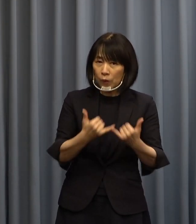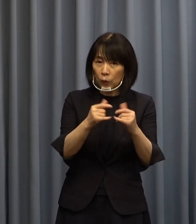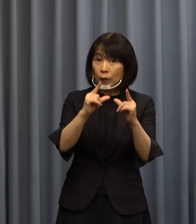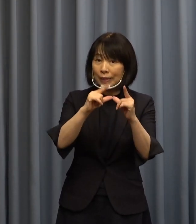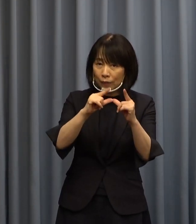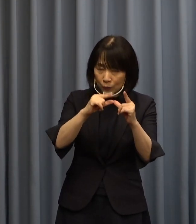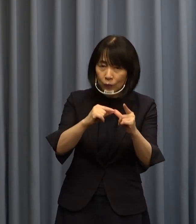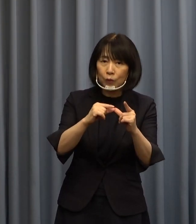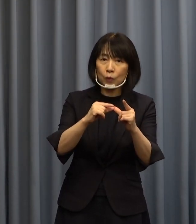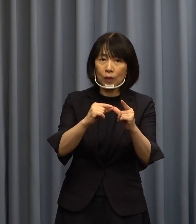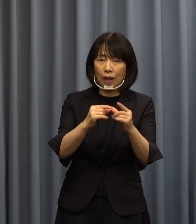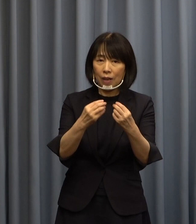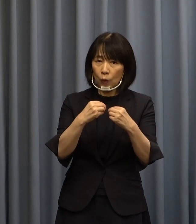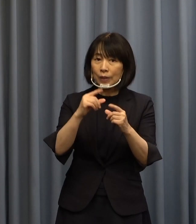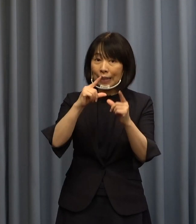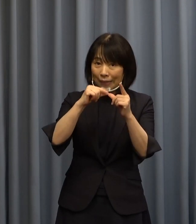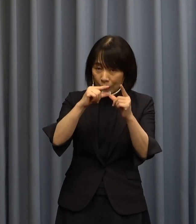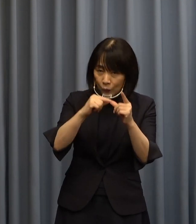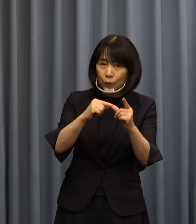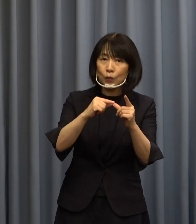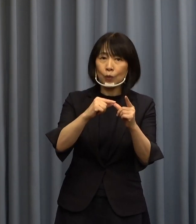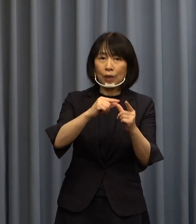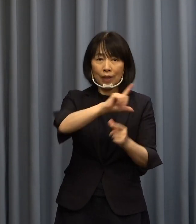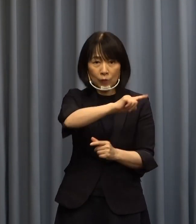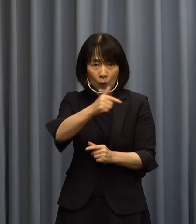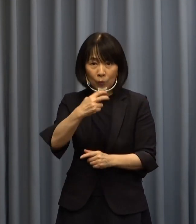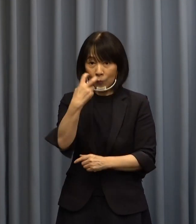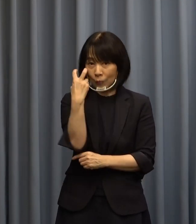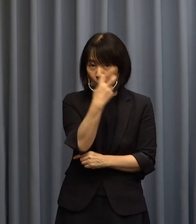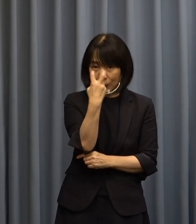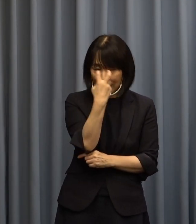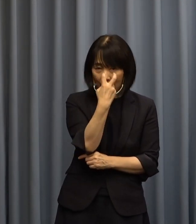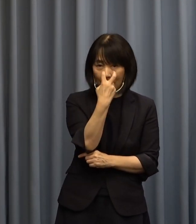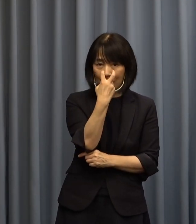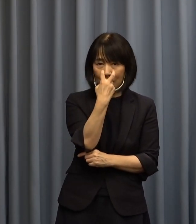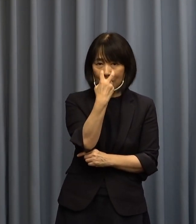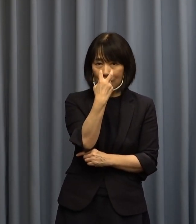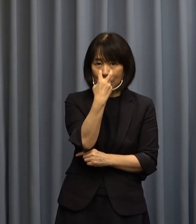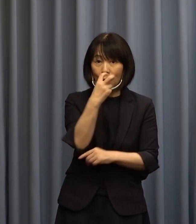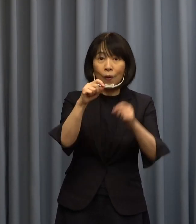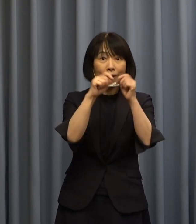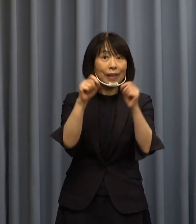から疫学調査を行った結果のいわゆる、